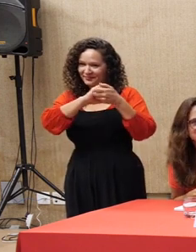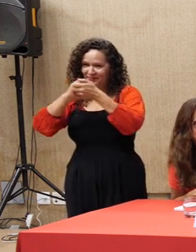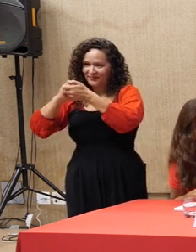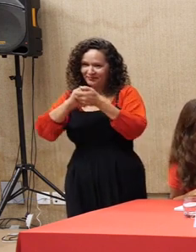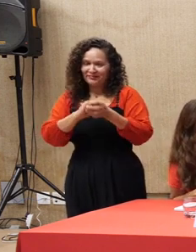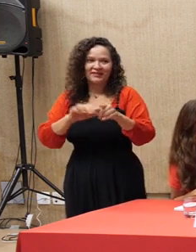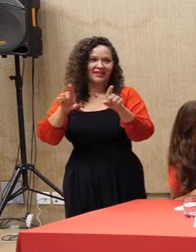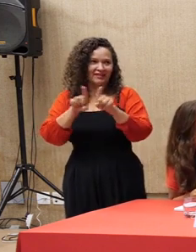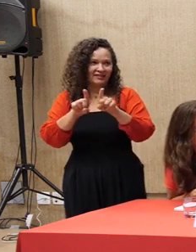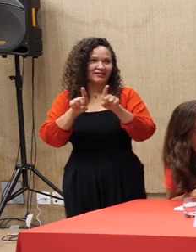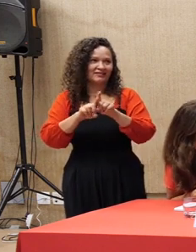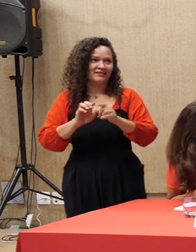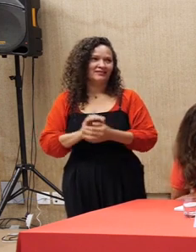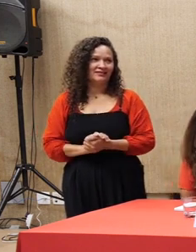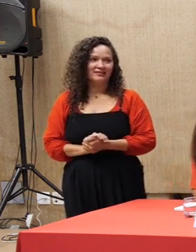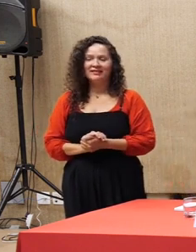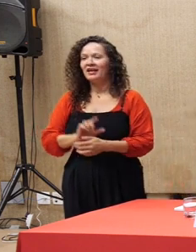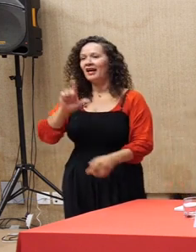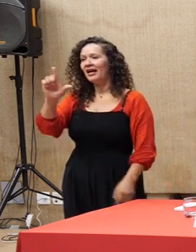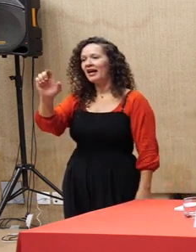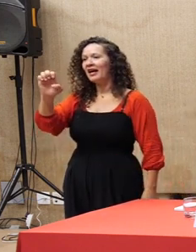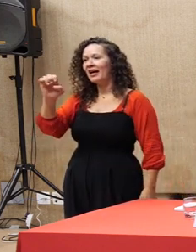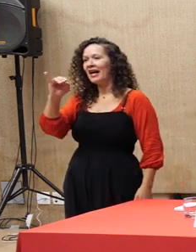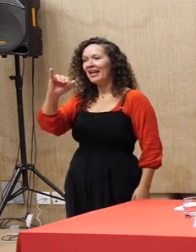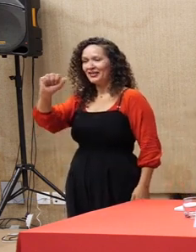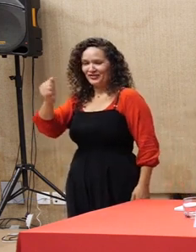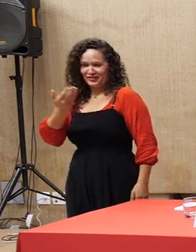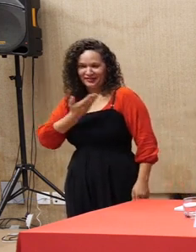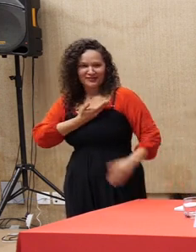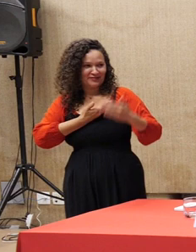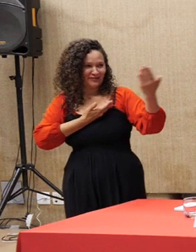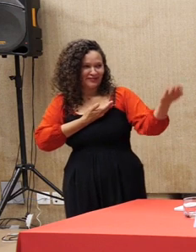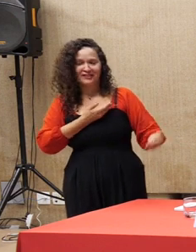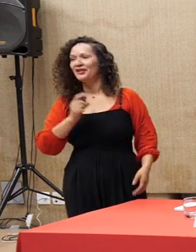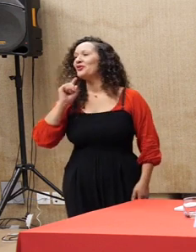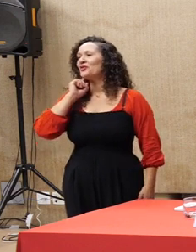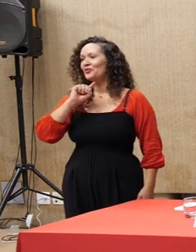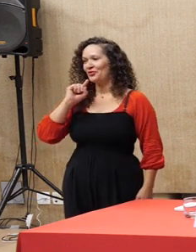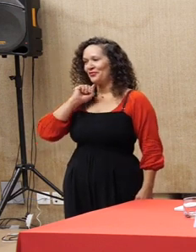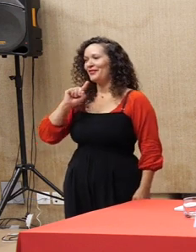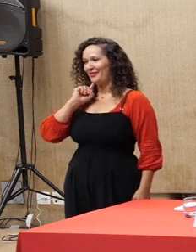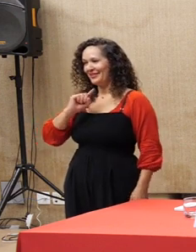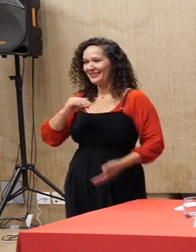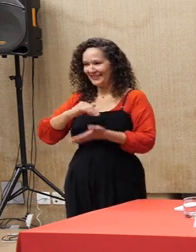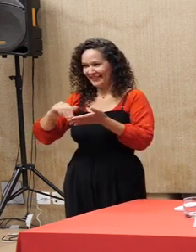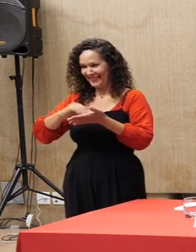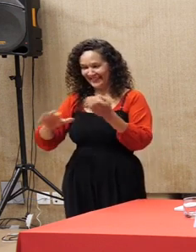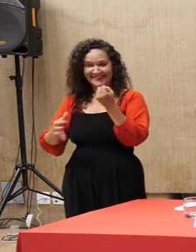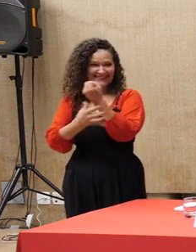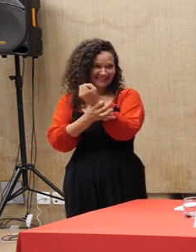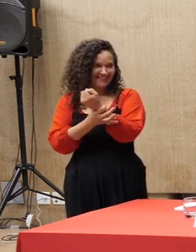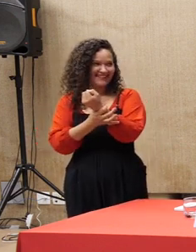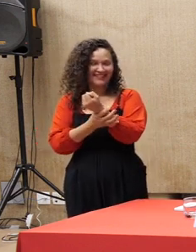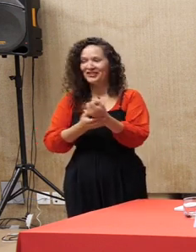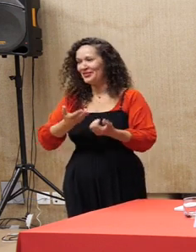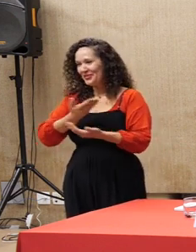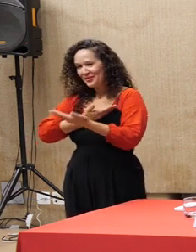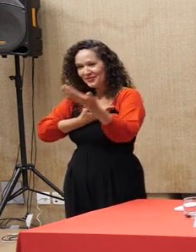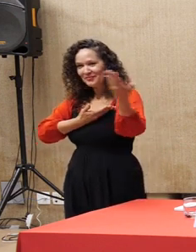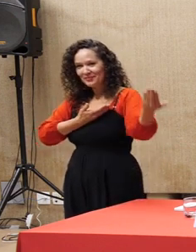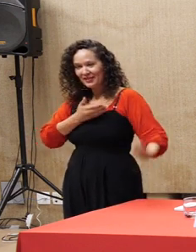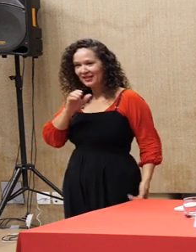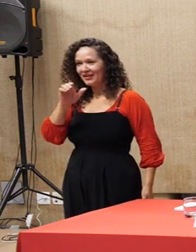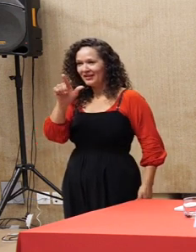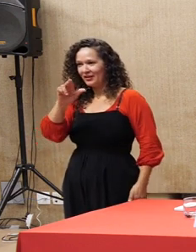Saudar a Letícia, companheira de Juiz de Fora, secretária também de Segurança, o companheiro